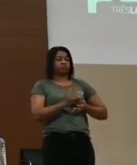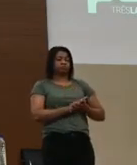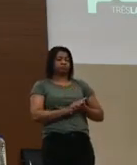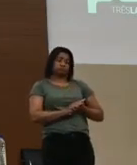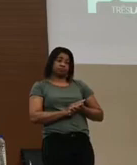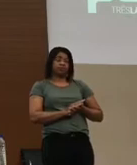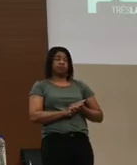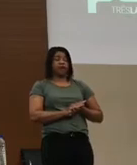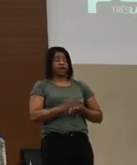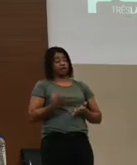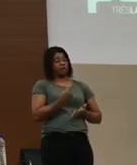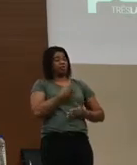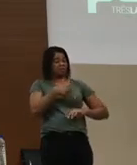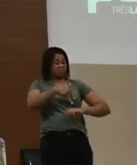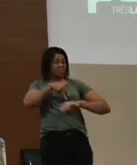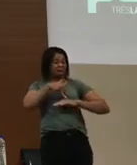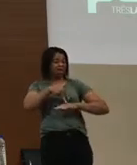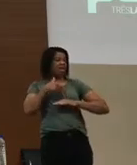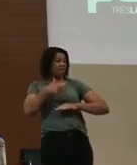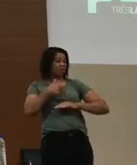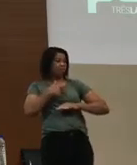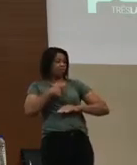a serviço do nosso ego.